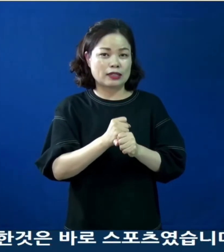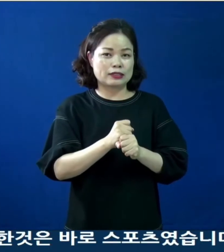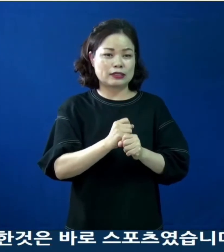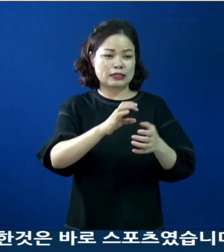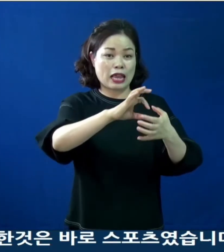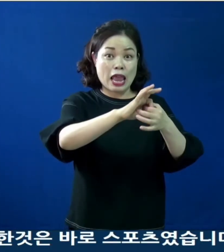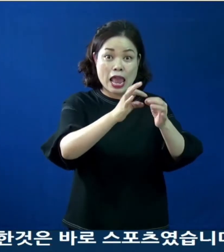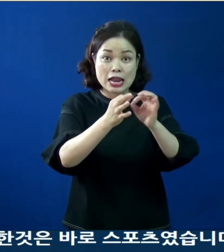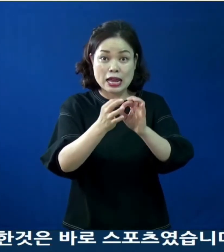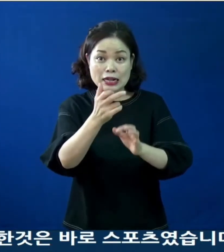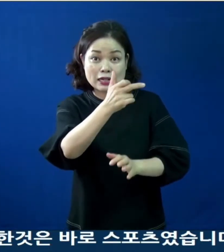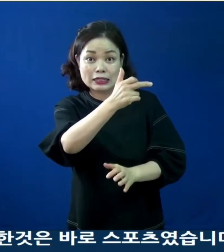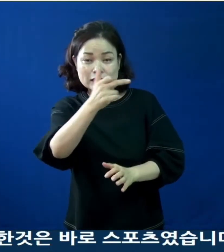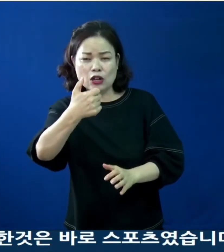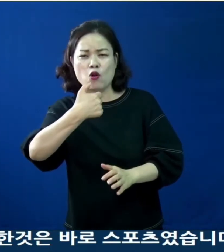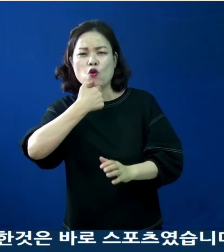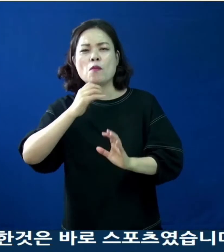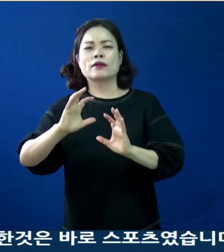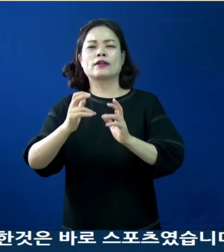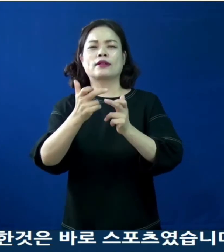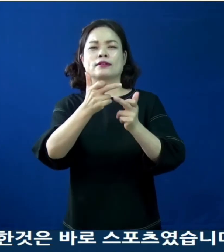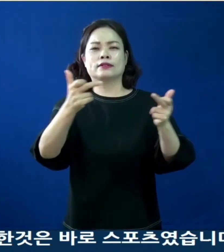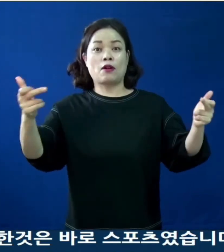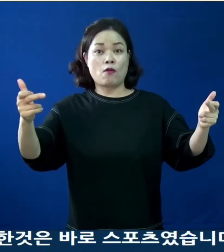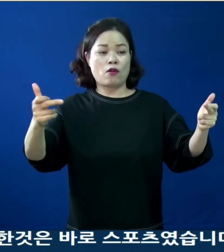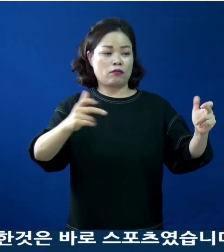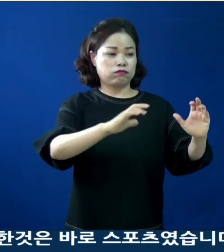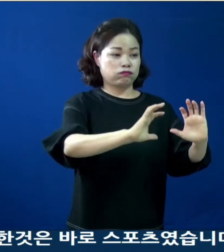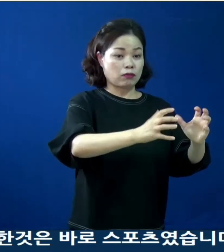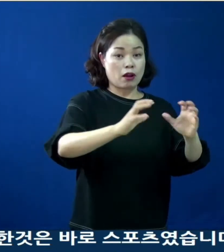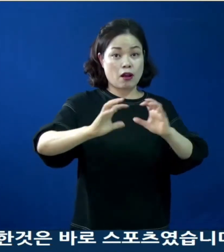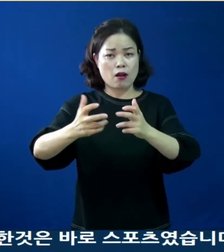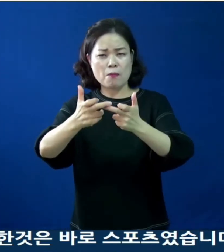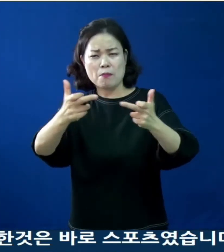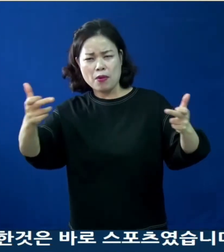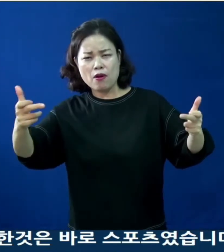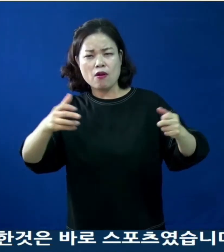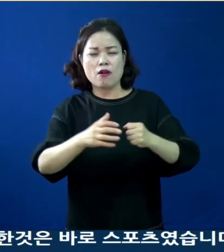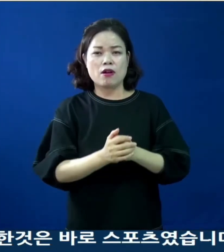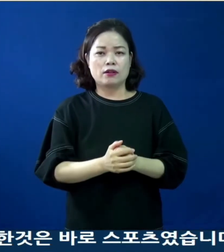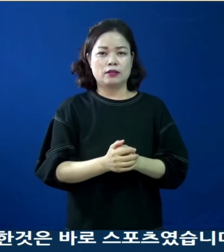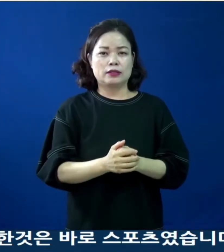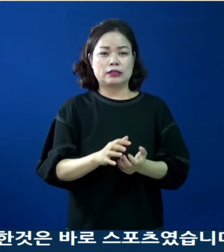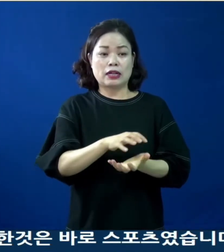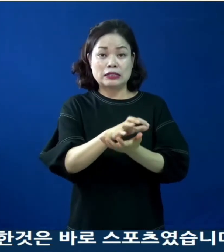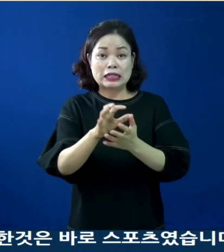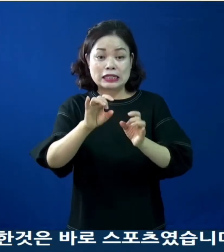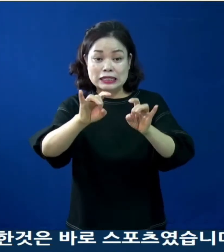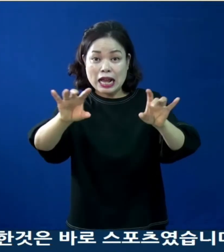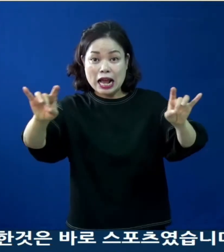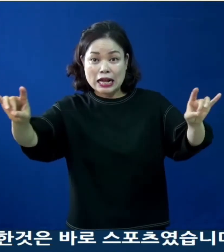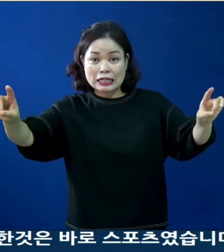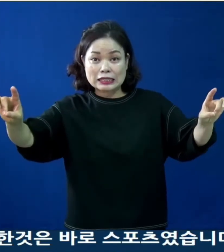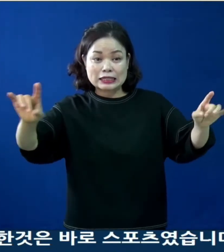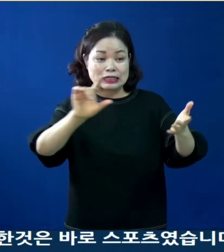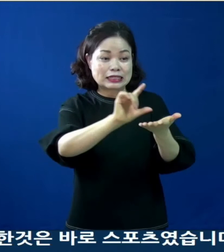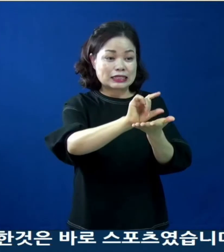나라가 컸고 로마라는 나라도 컸잖아요. 여러 민족들이 그냥 섞여 살았잖아요. 그래서 이 각